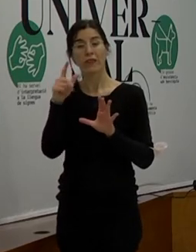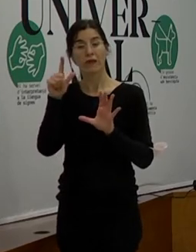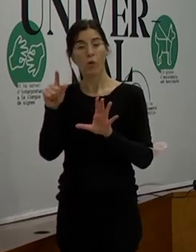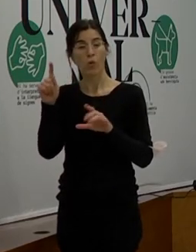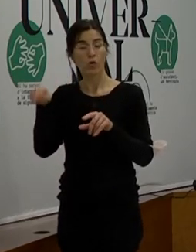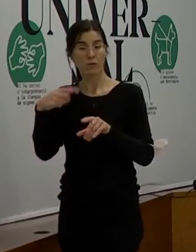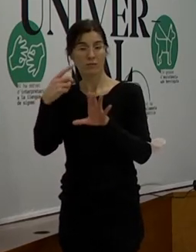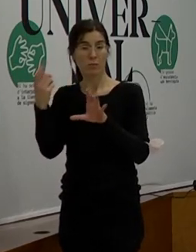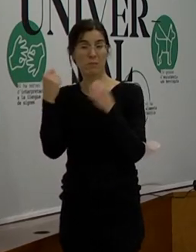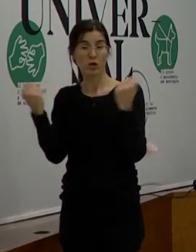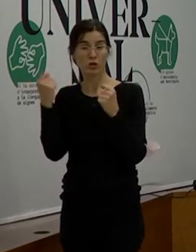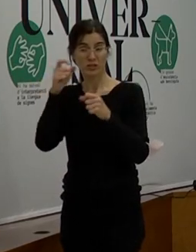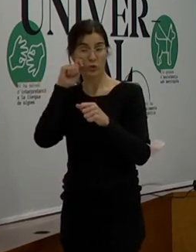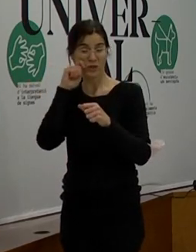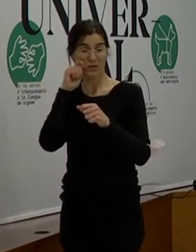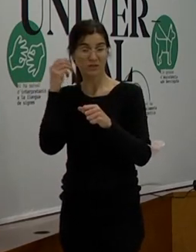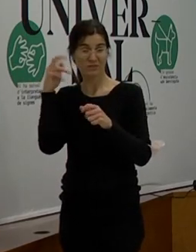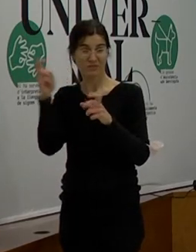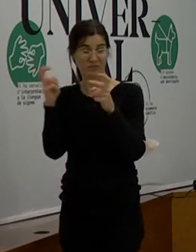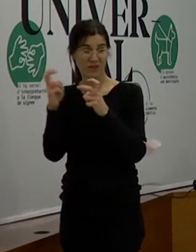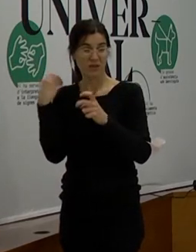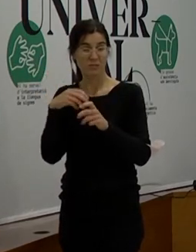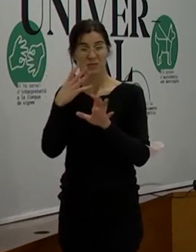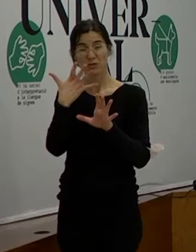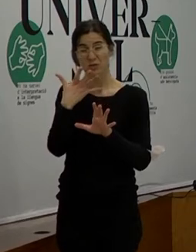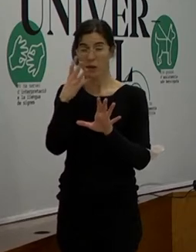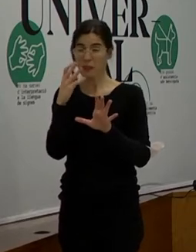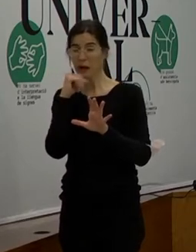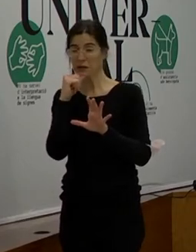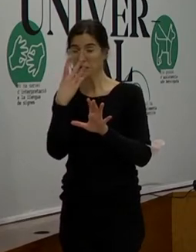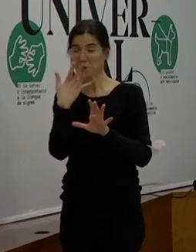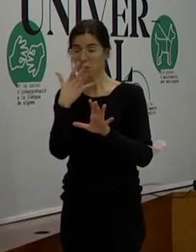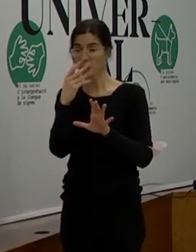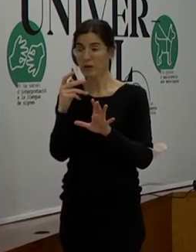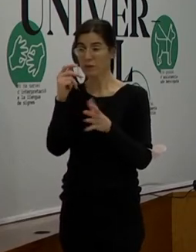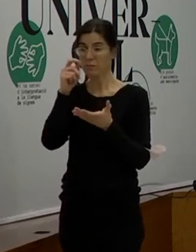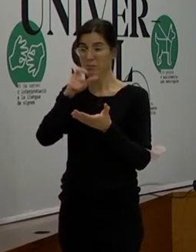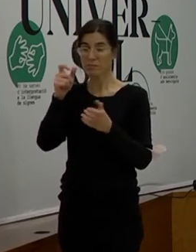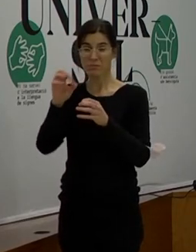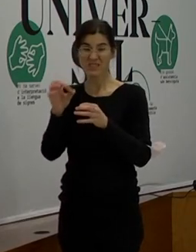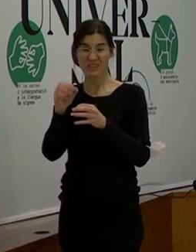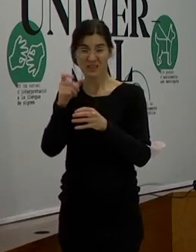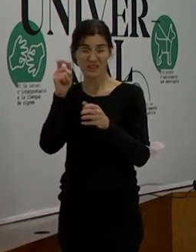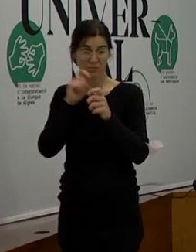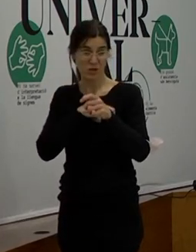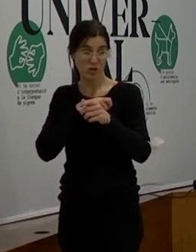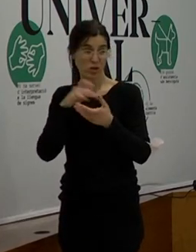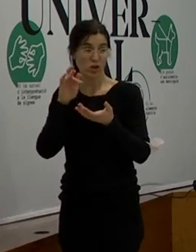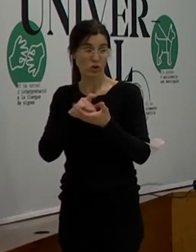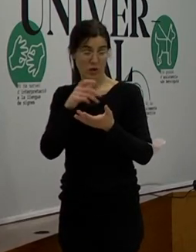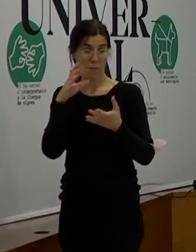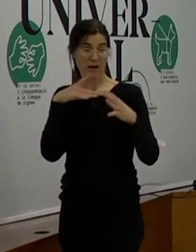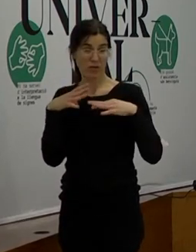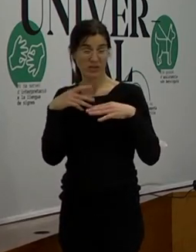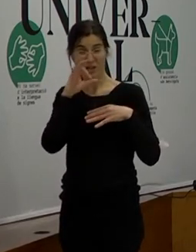turistes. El 53, quasi 54% dels espanyols, quan fan vacances, que són 22 milions,